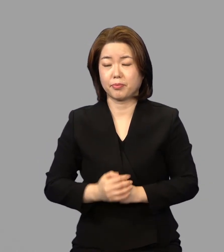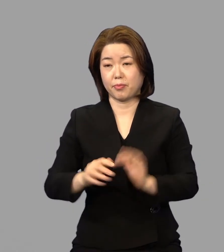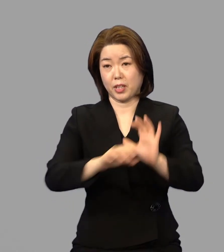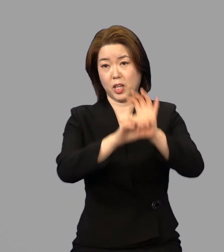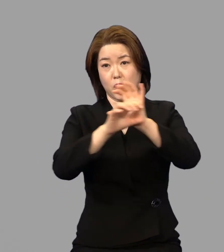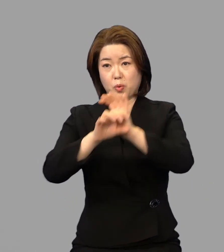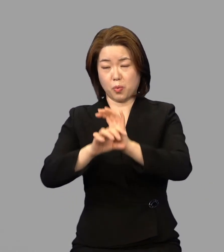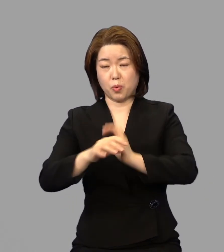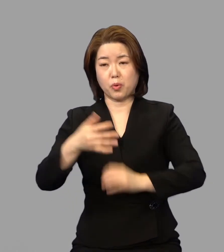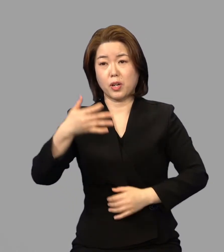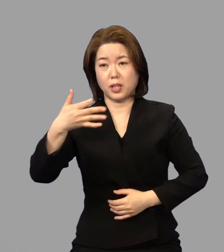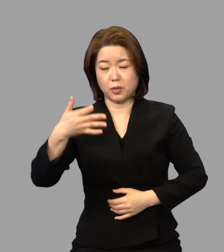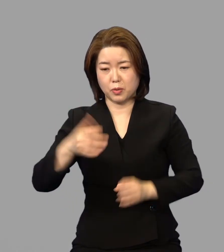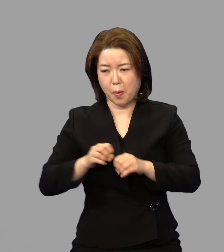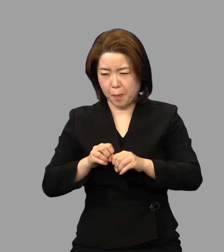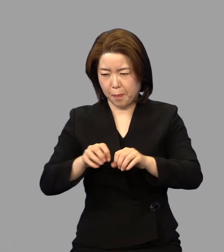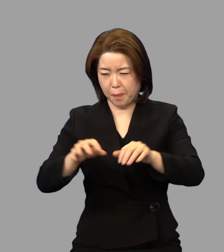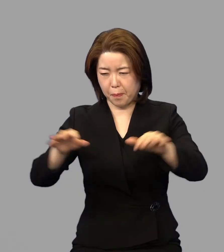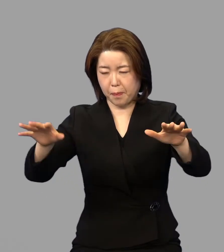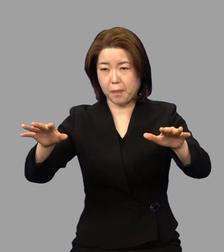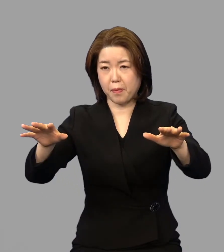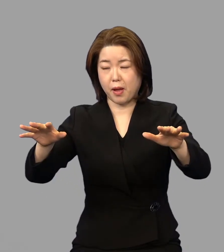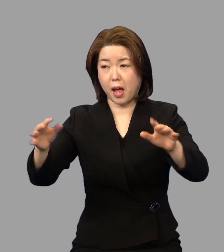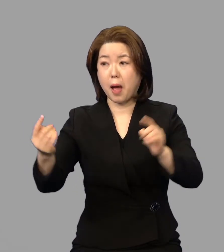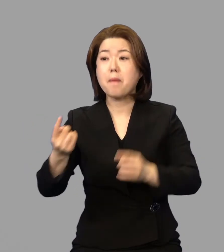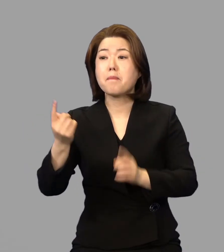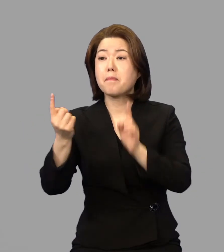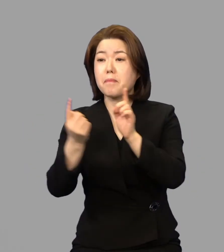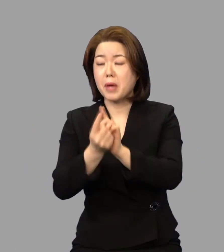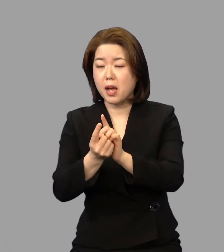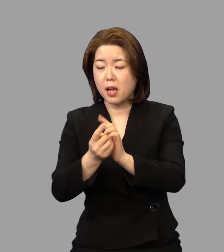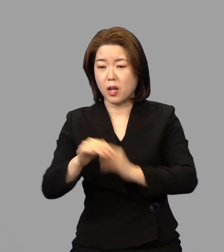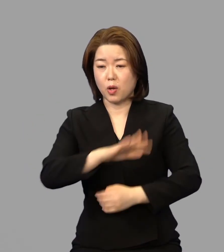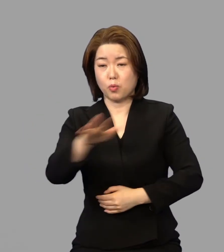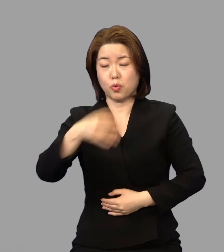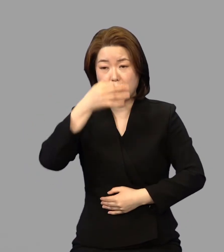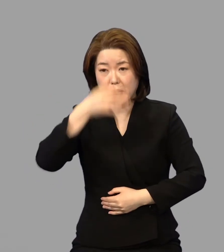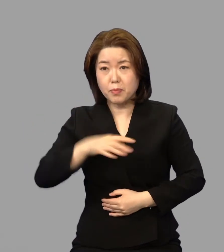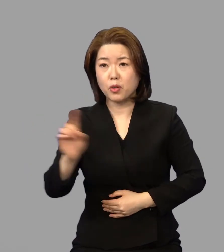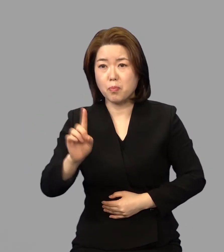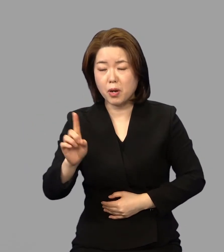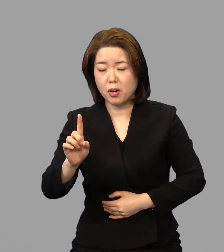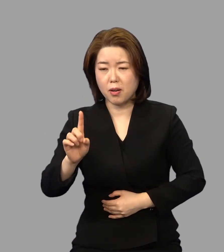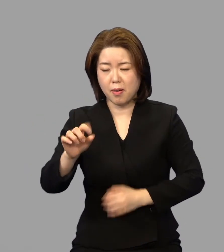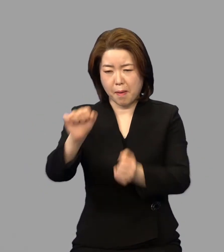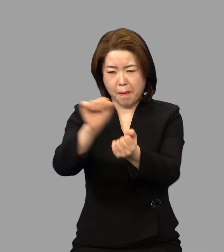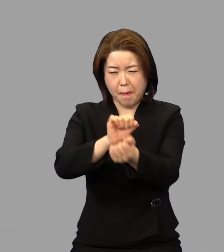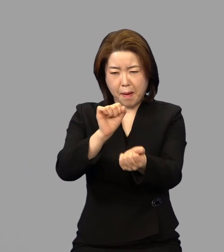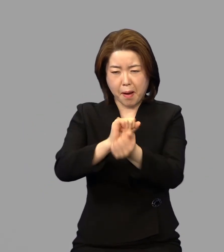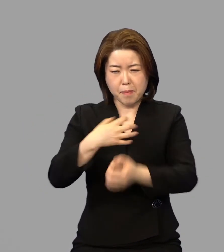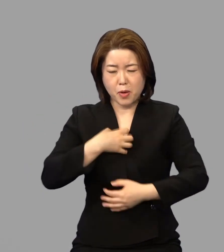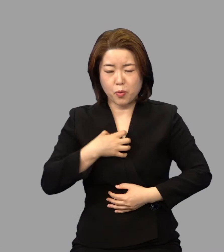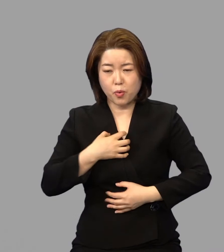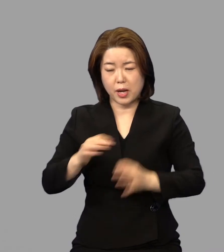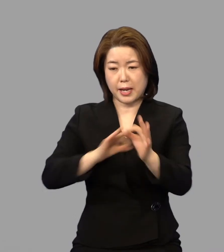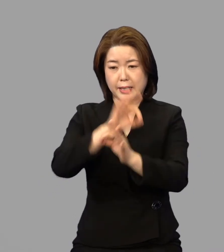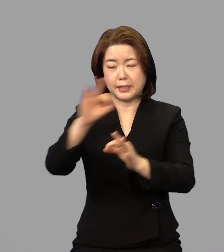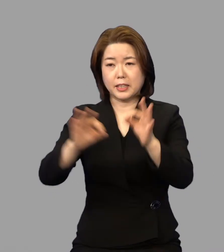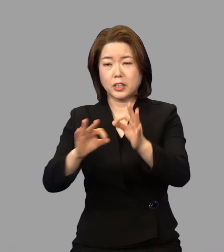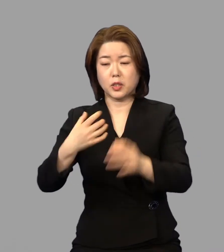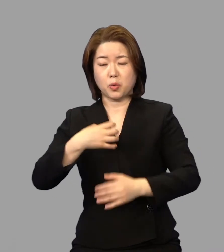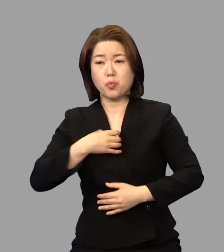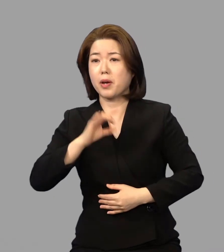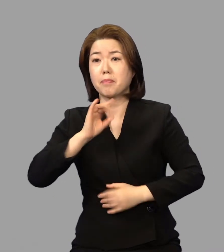코로나19 확산을 겪으면서 우리가 힘들어하는 것은 감염의 위험, 경제적인 위기만